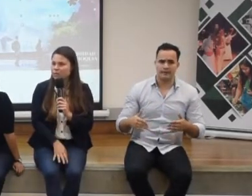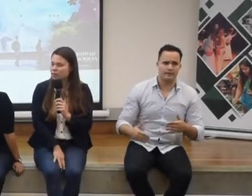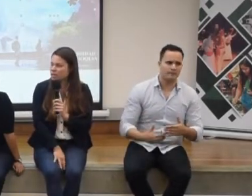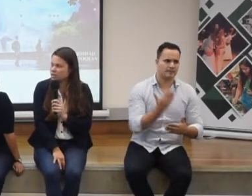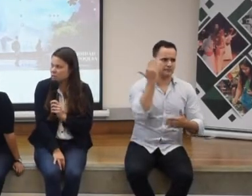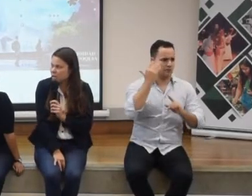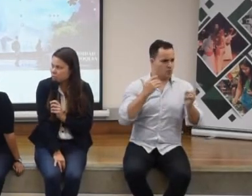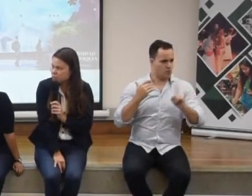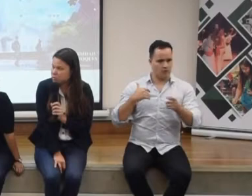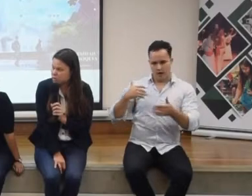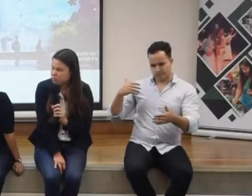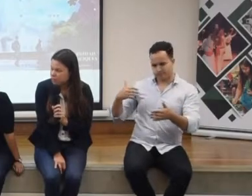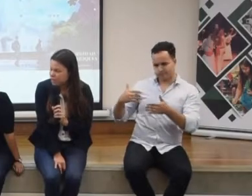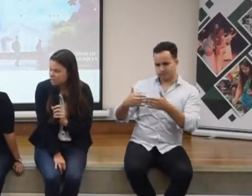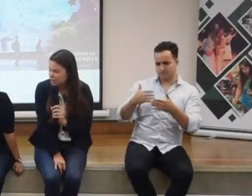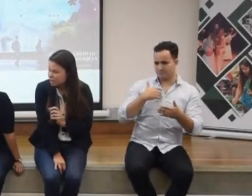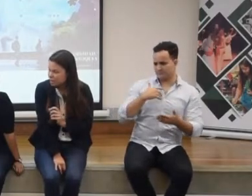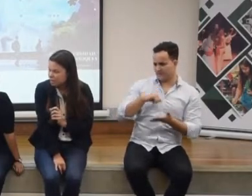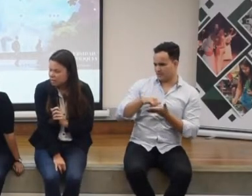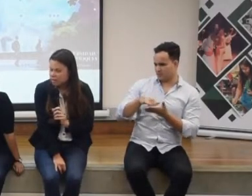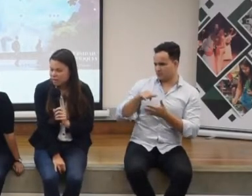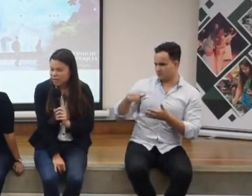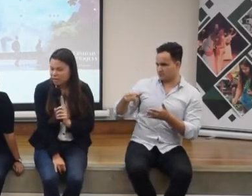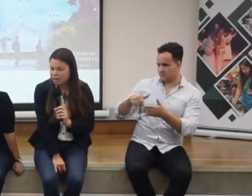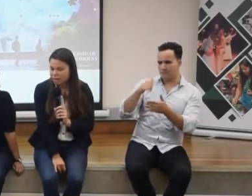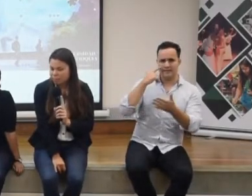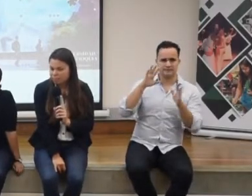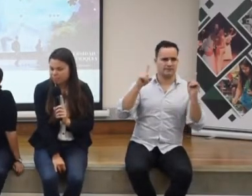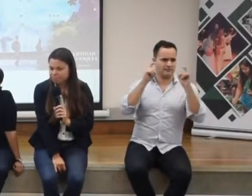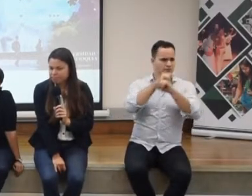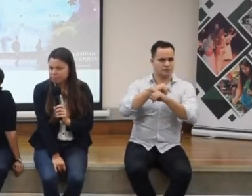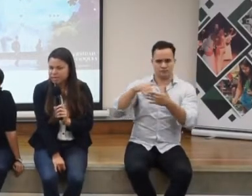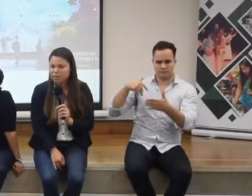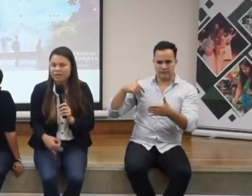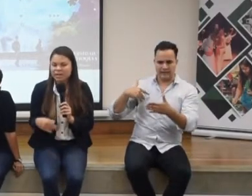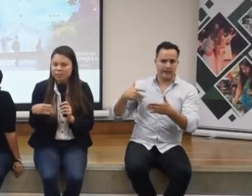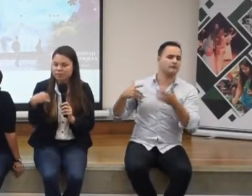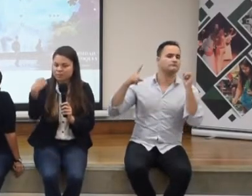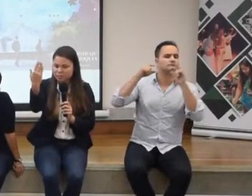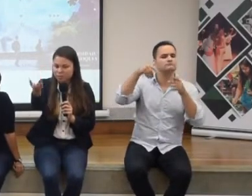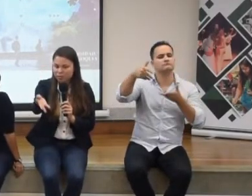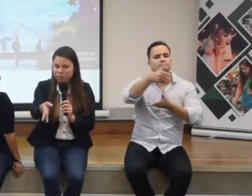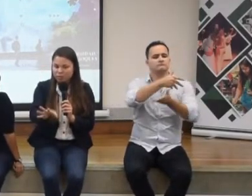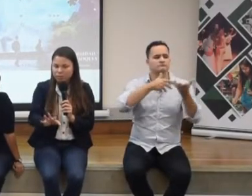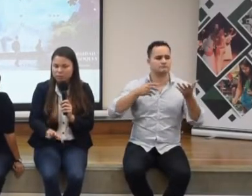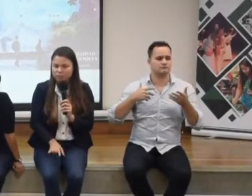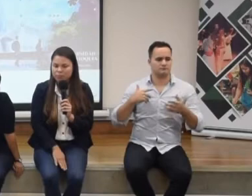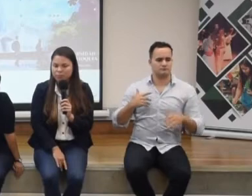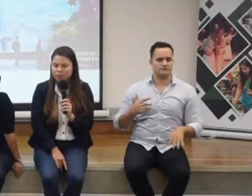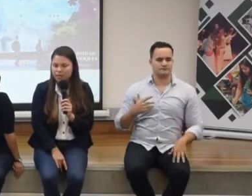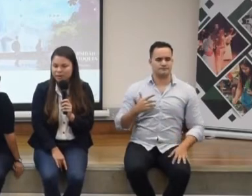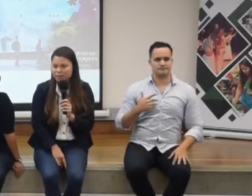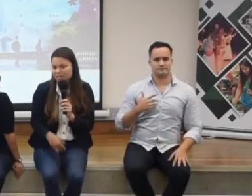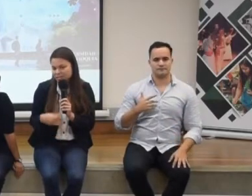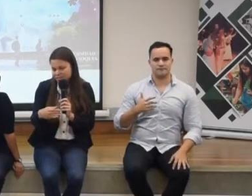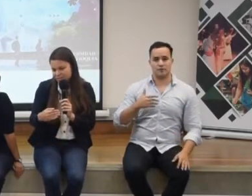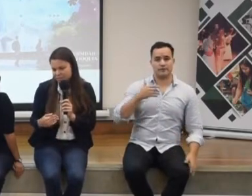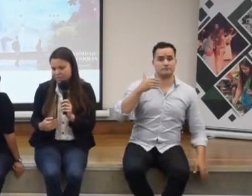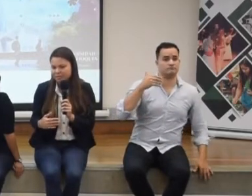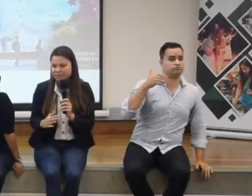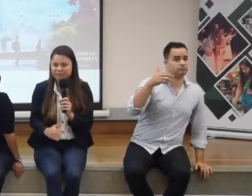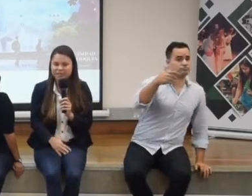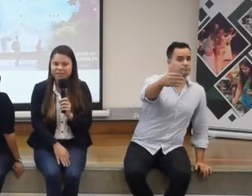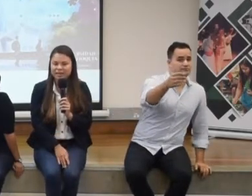sobre lo que ya hemos reflexionado. No sé, me parece que aunque el encuentro está un poco lejos y